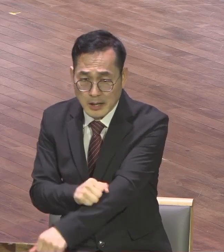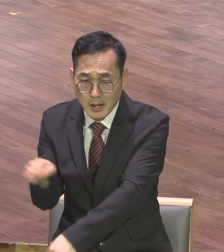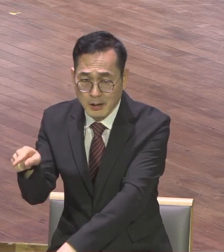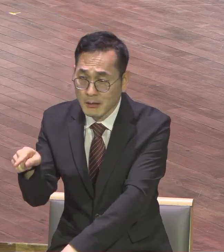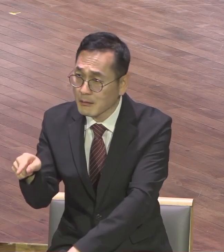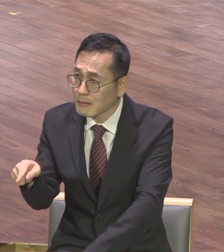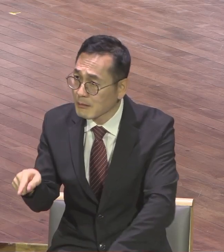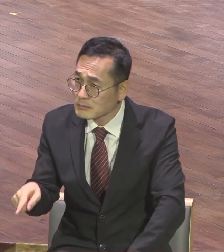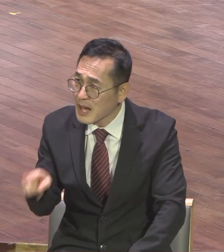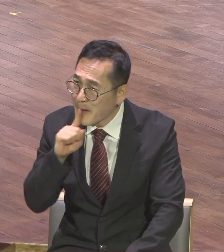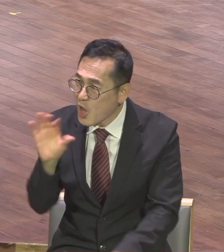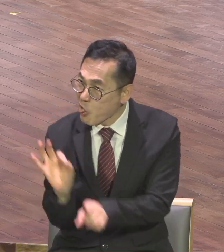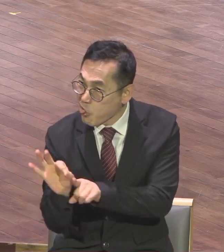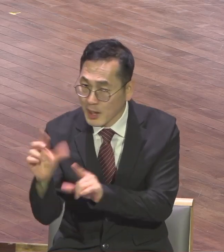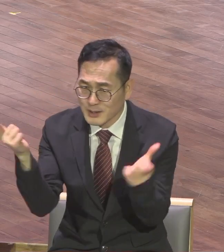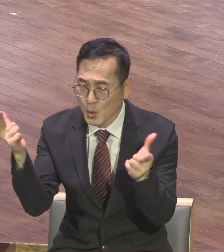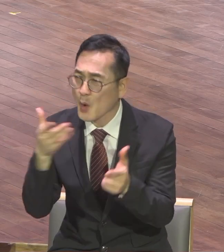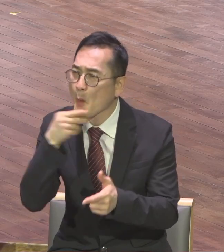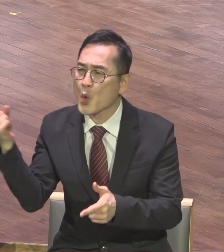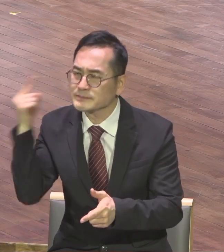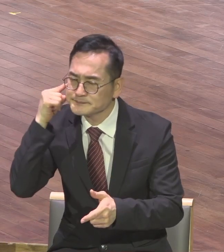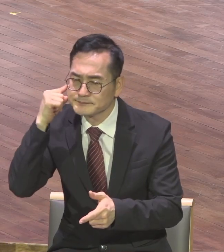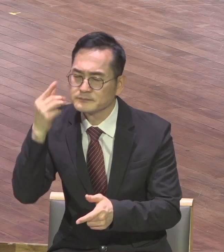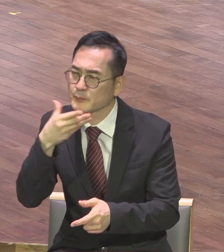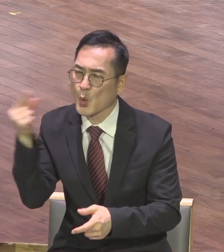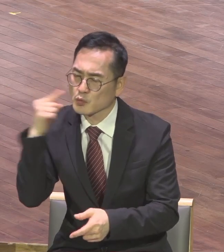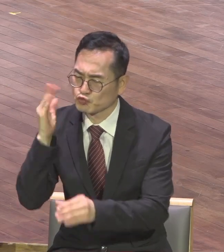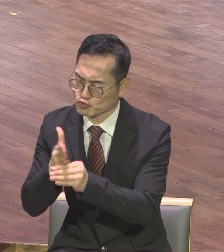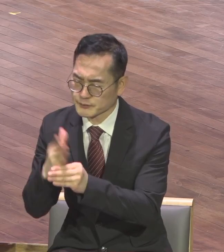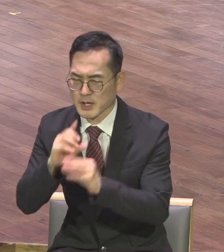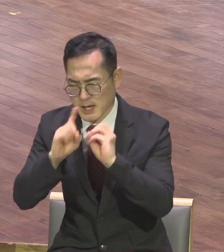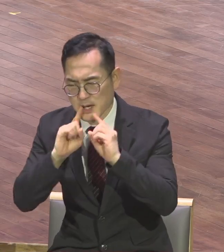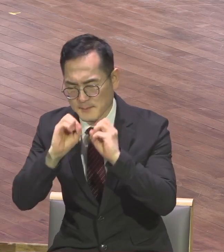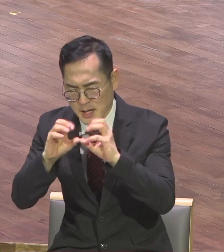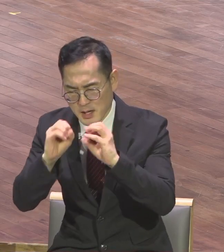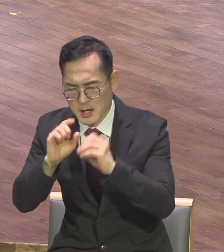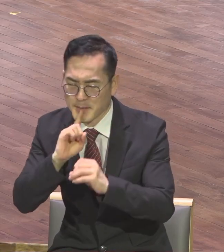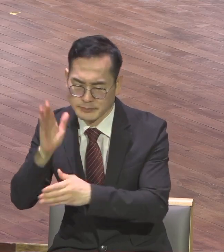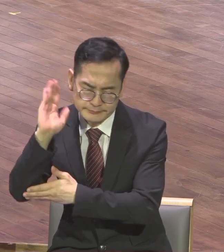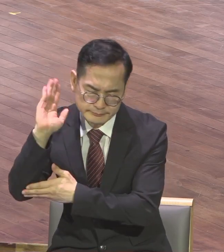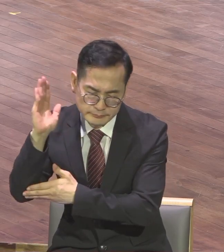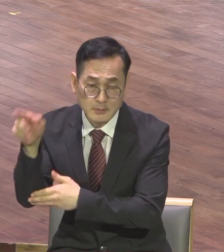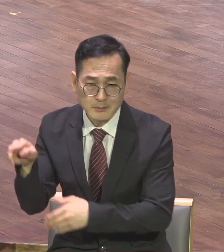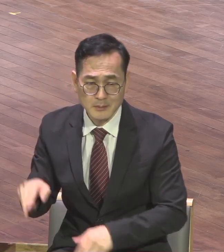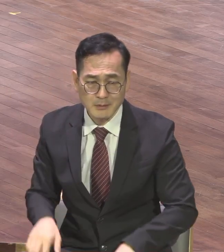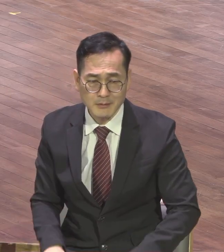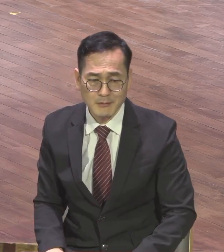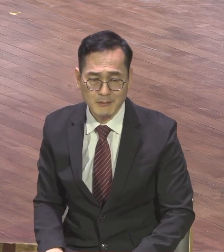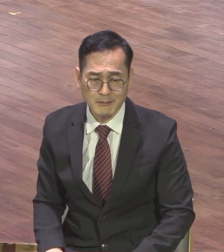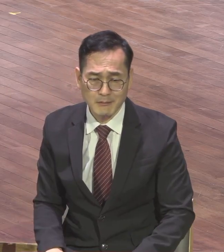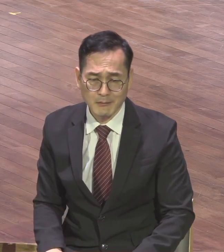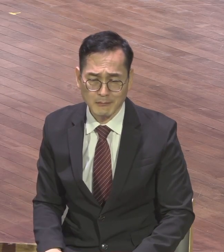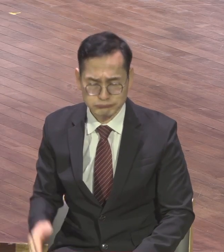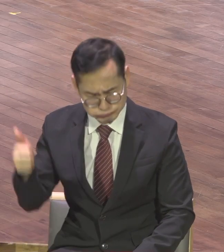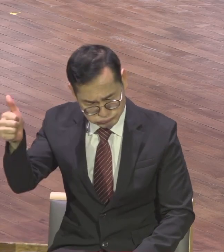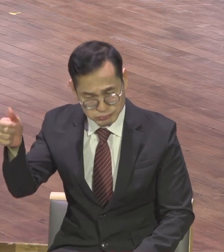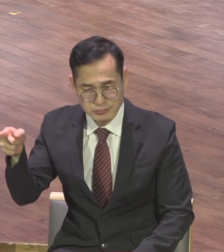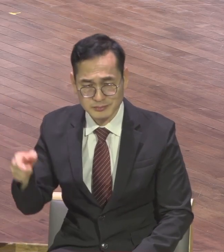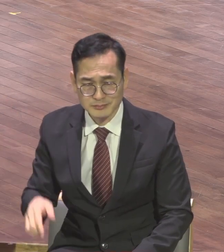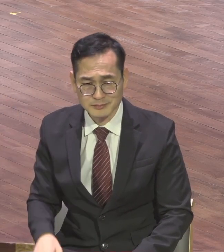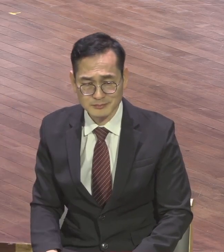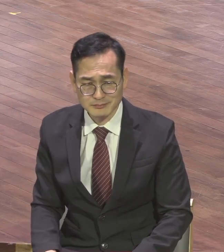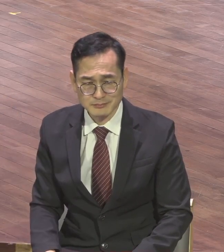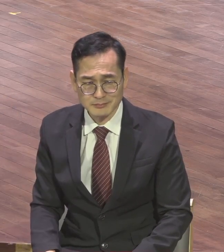복음을 쫙 하니까 말쟁이라 그러지. 예수 믿으면서도 아직도 막 자유롭게 막 복음을